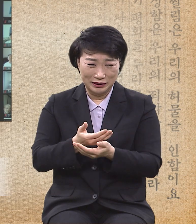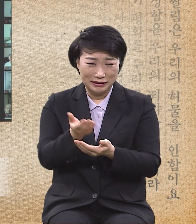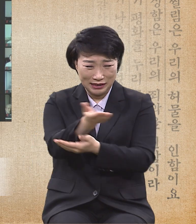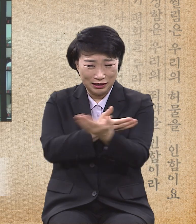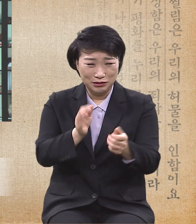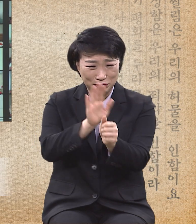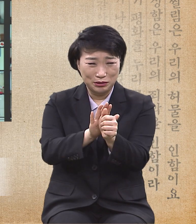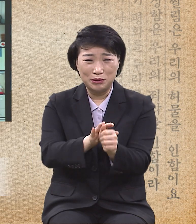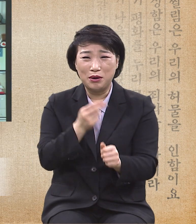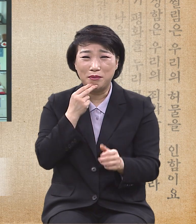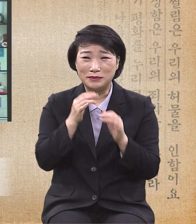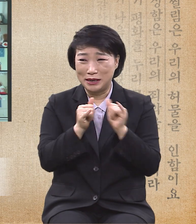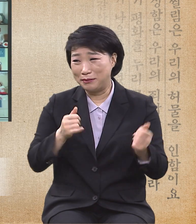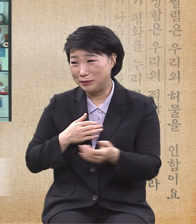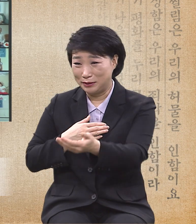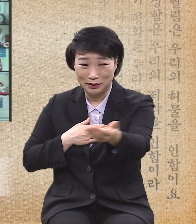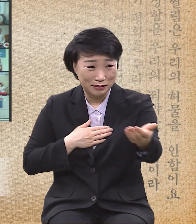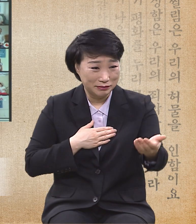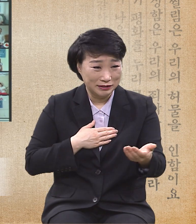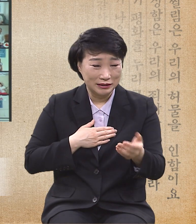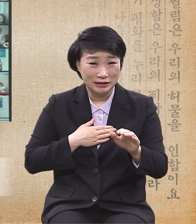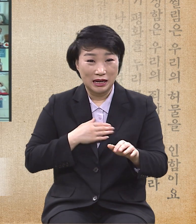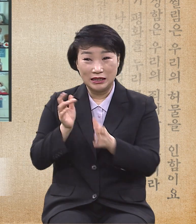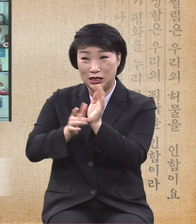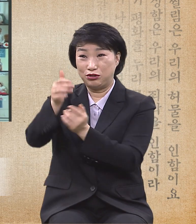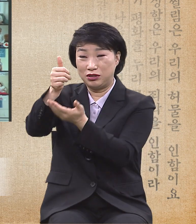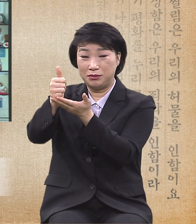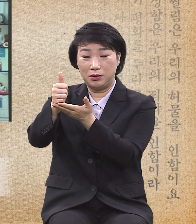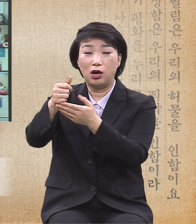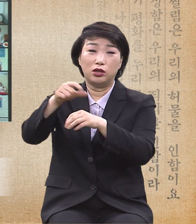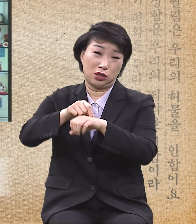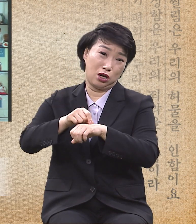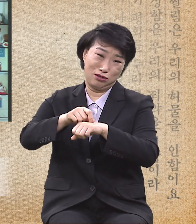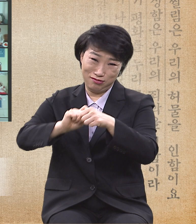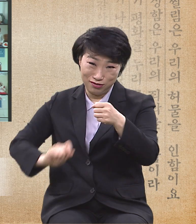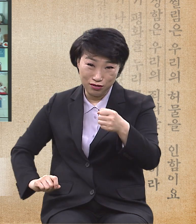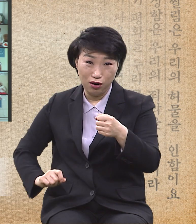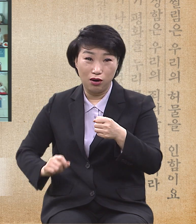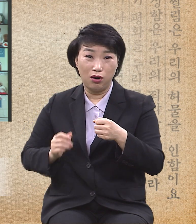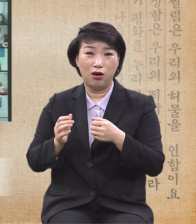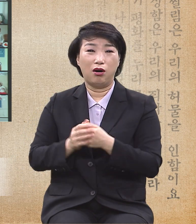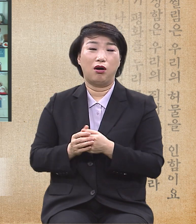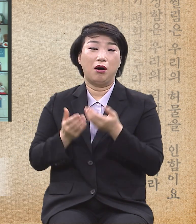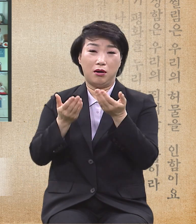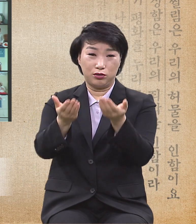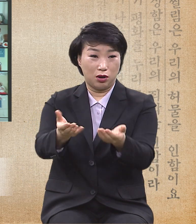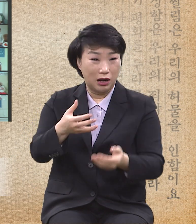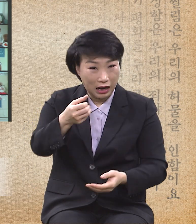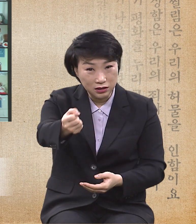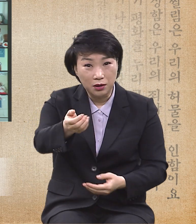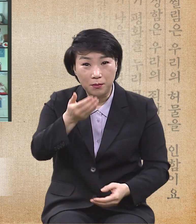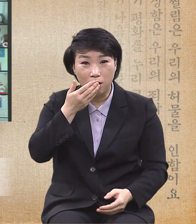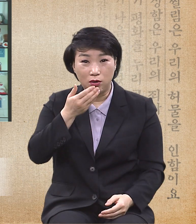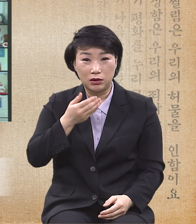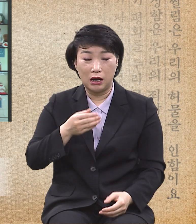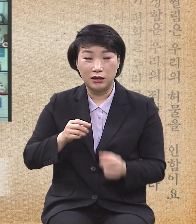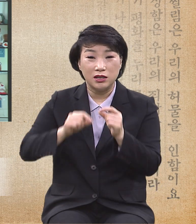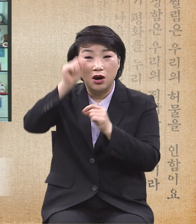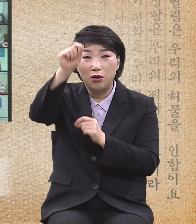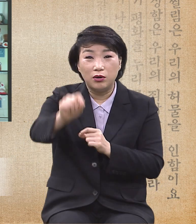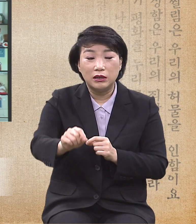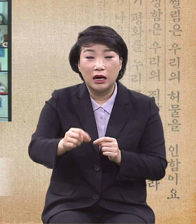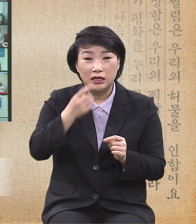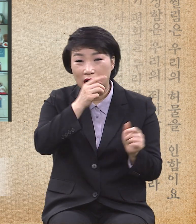못하는 사람들이 예수님은 자기 살을 찢어서 받아 먹어라.